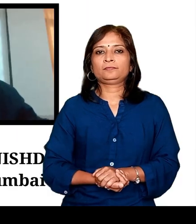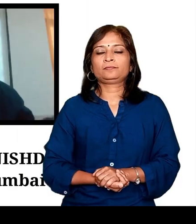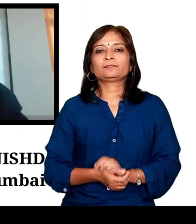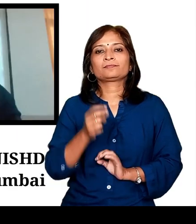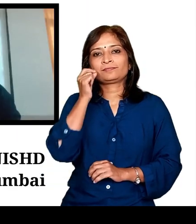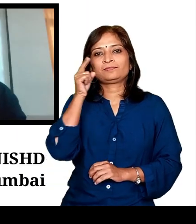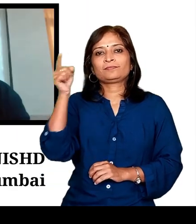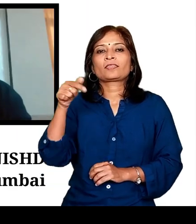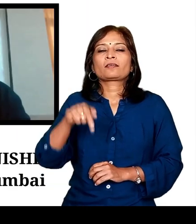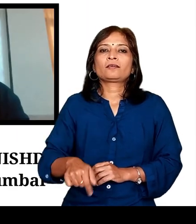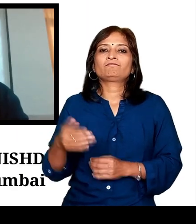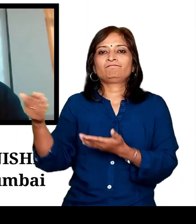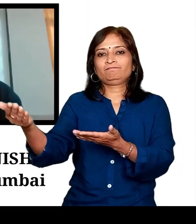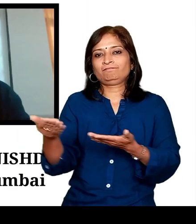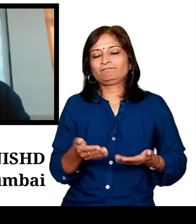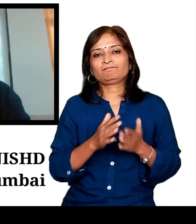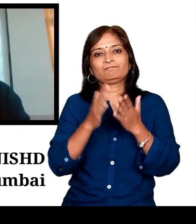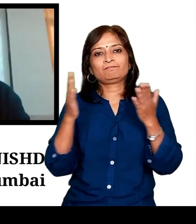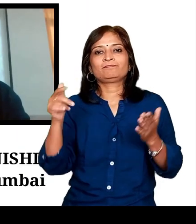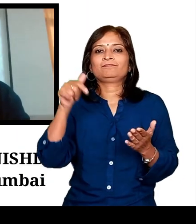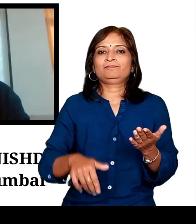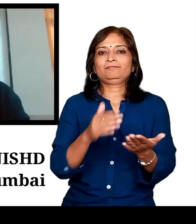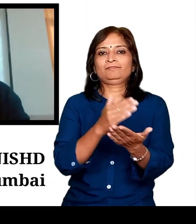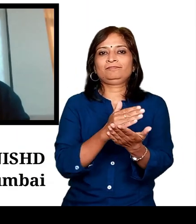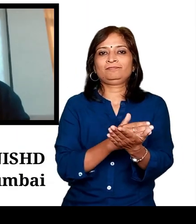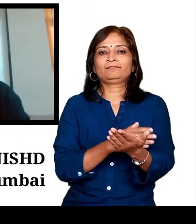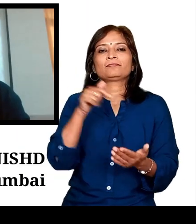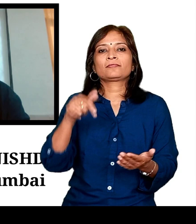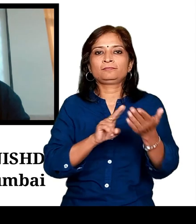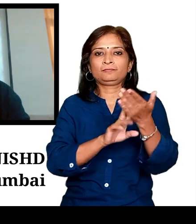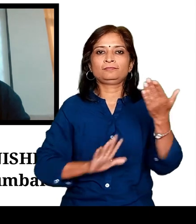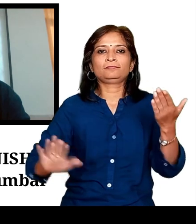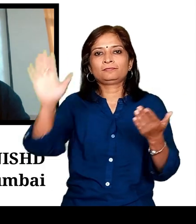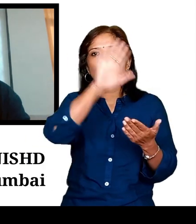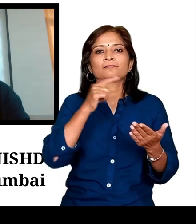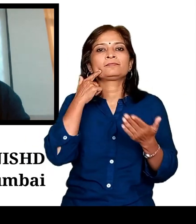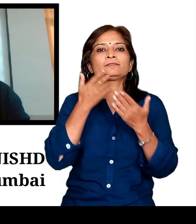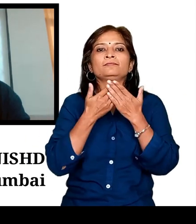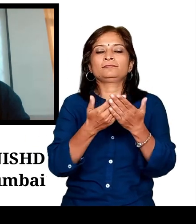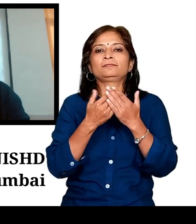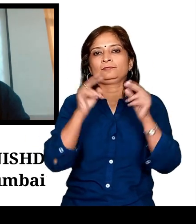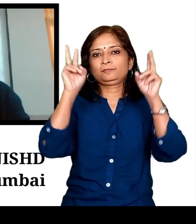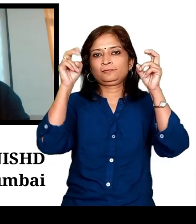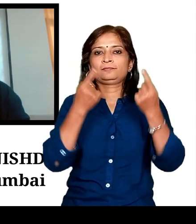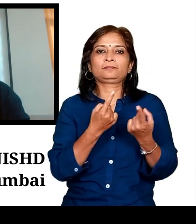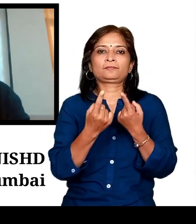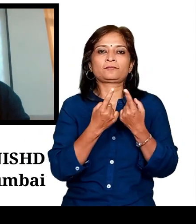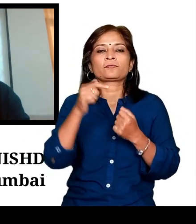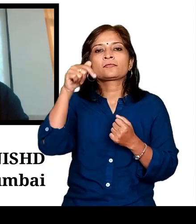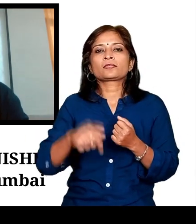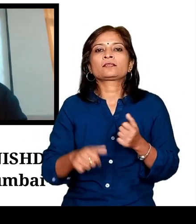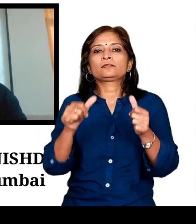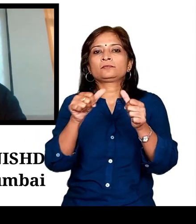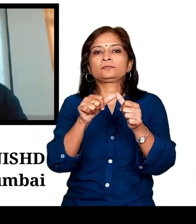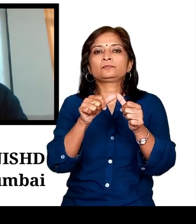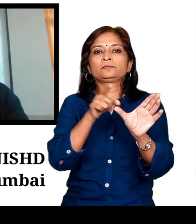तो बहुत बहुत स्वागत है सर आपका आज के कार्यक्रम में, जहां पर हम नेशनल इंस्टीट्यूट्स के बारे में बात करेंगे, और आज हम